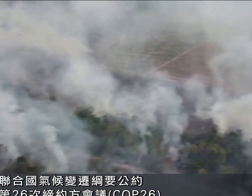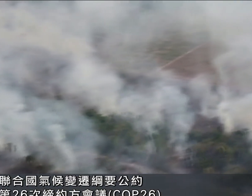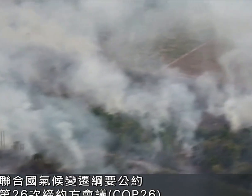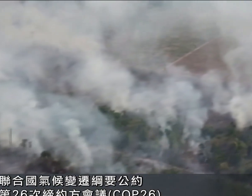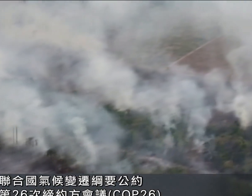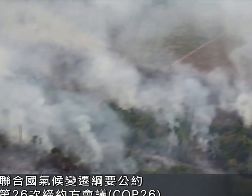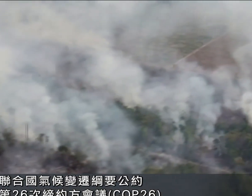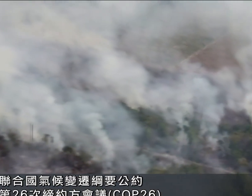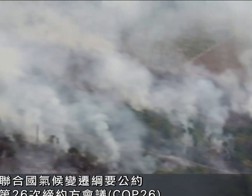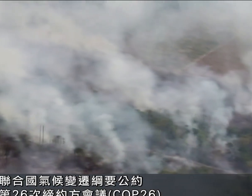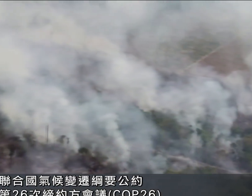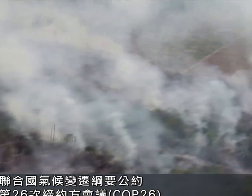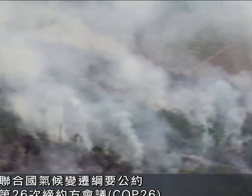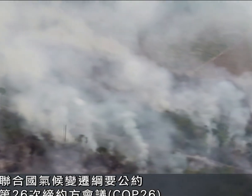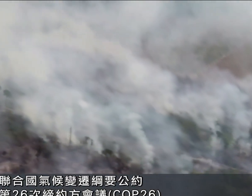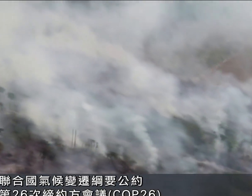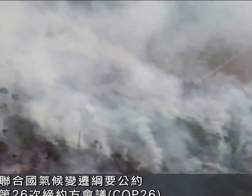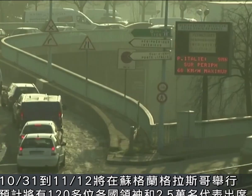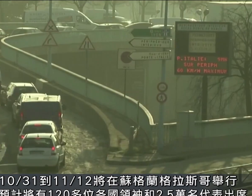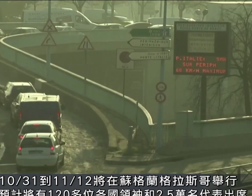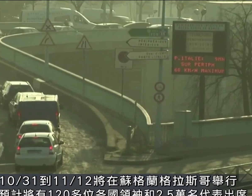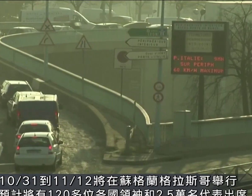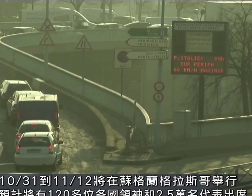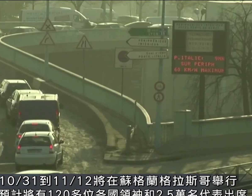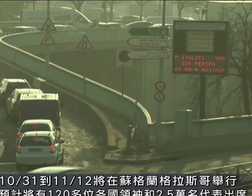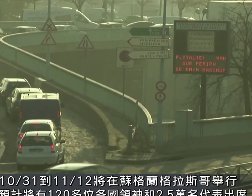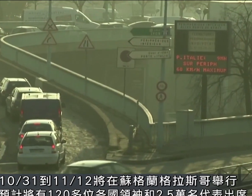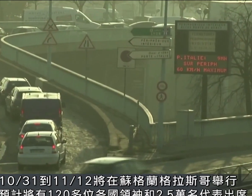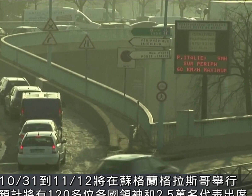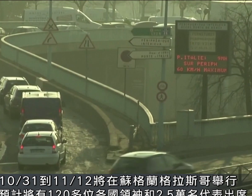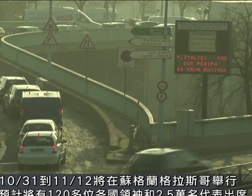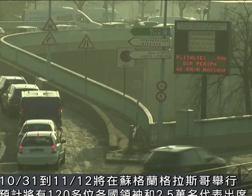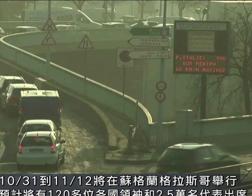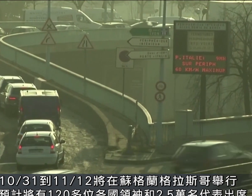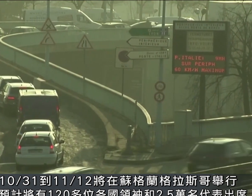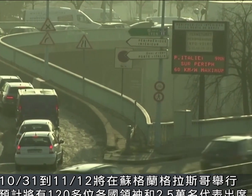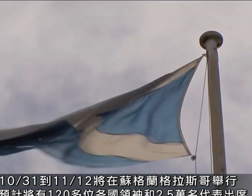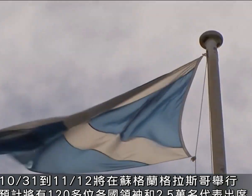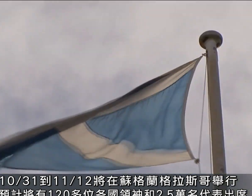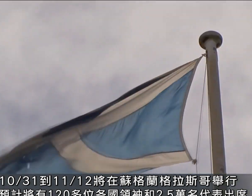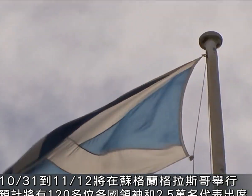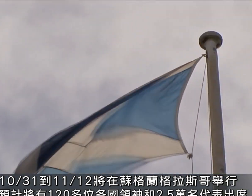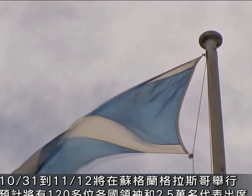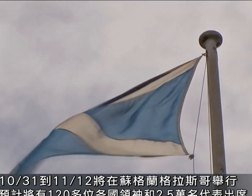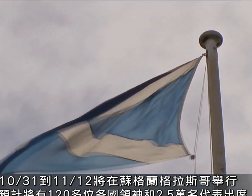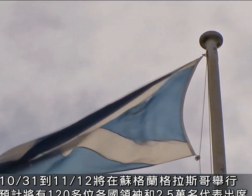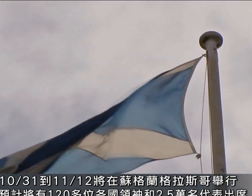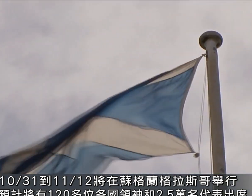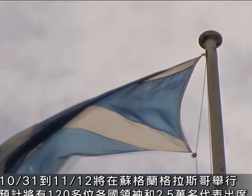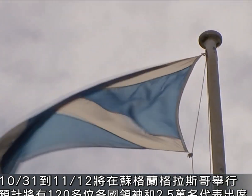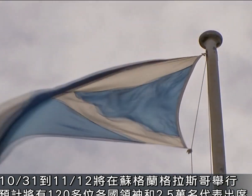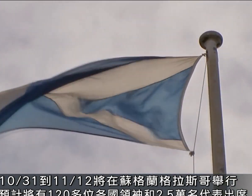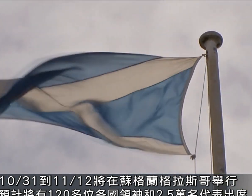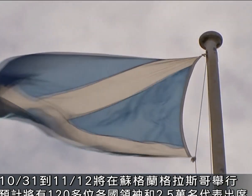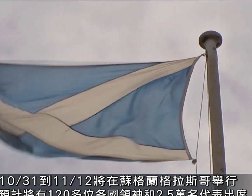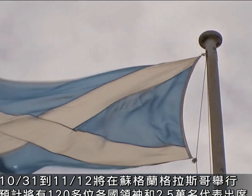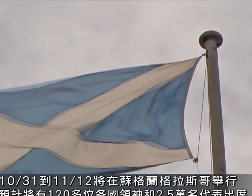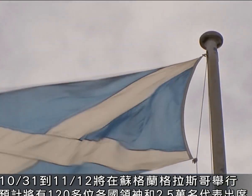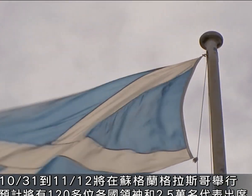第26次缔约方会议，10月31号到11月12号将在苏格兰格拉斯哥举行，预计将有120多位